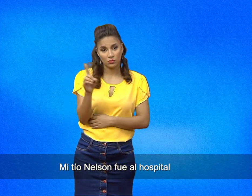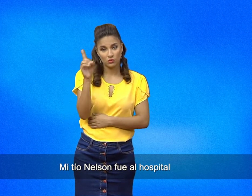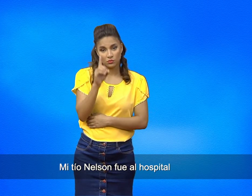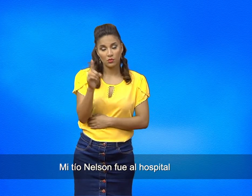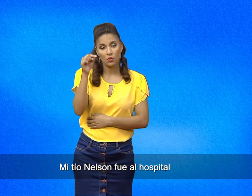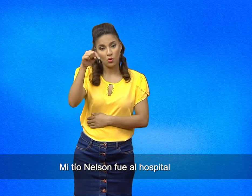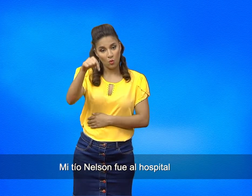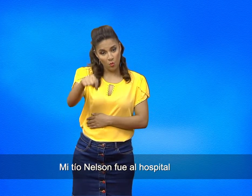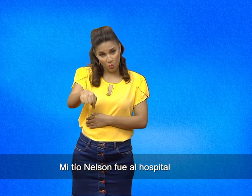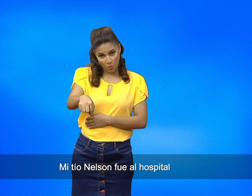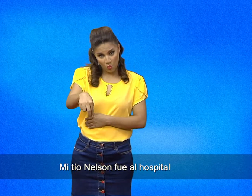mi tío